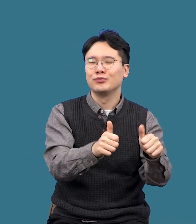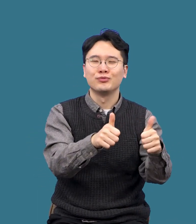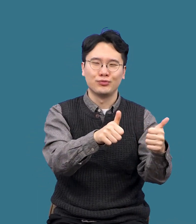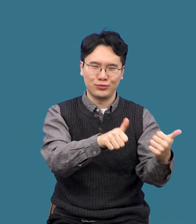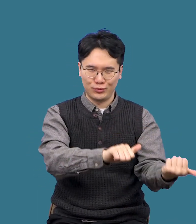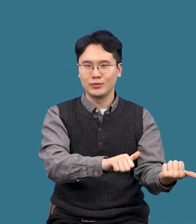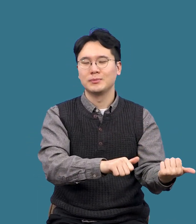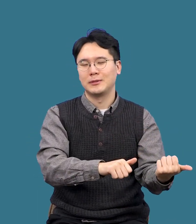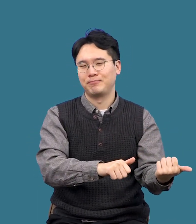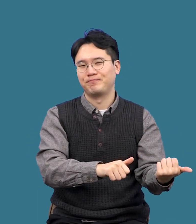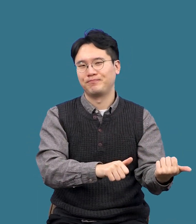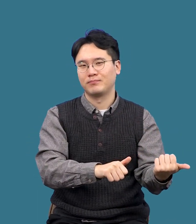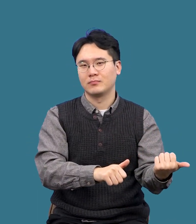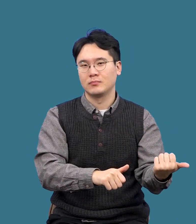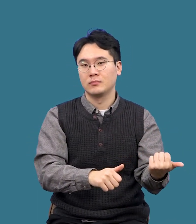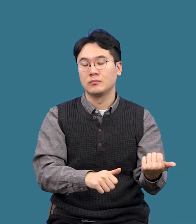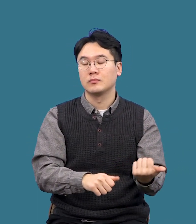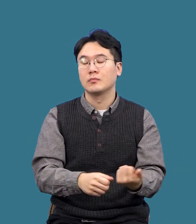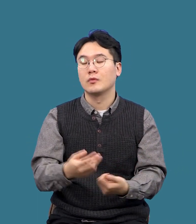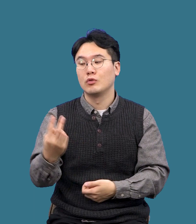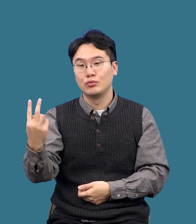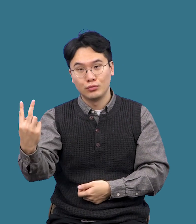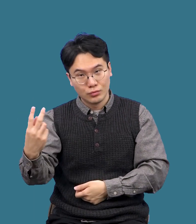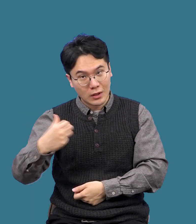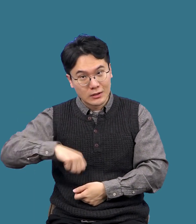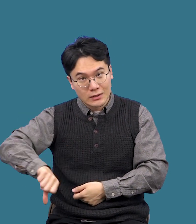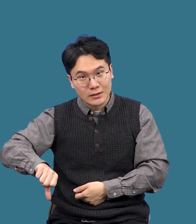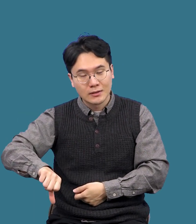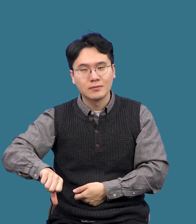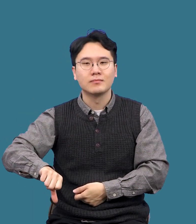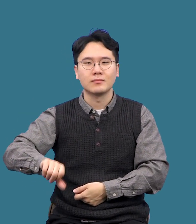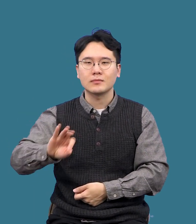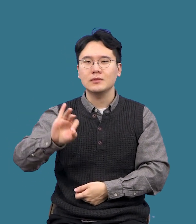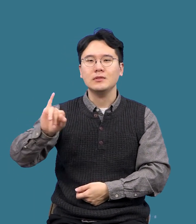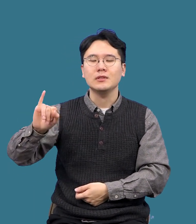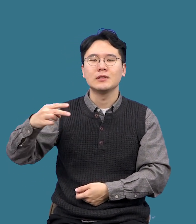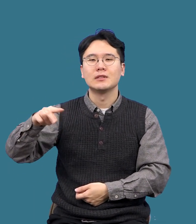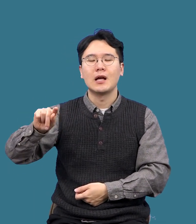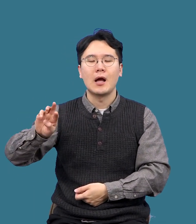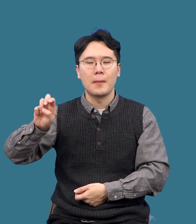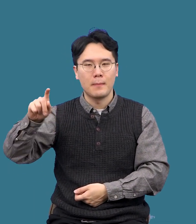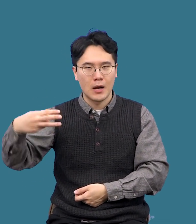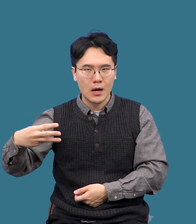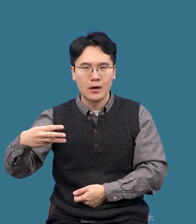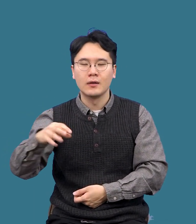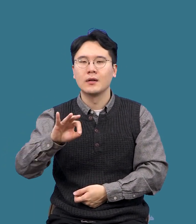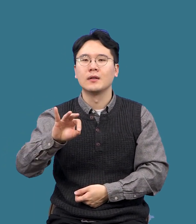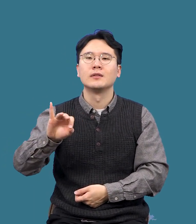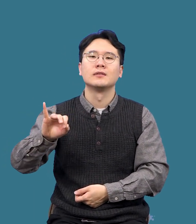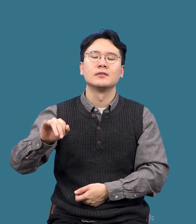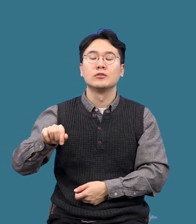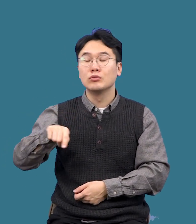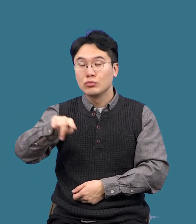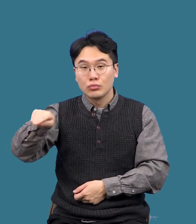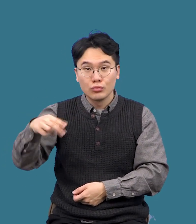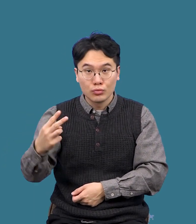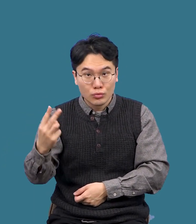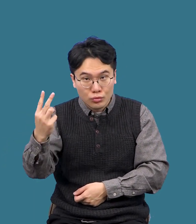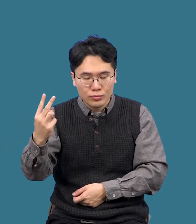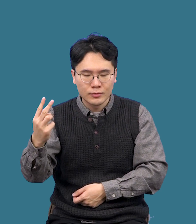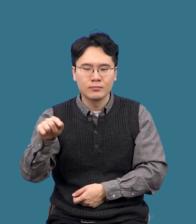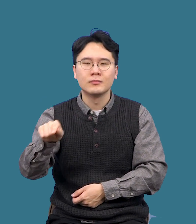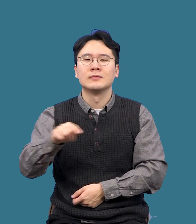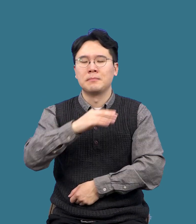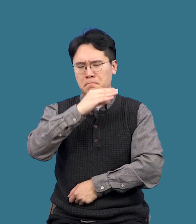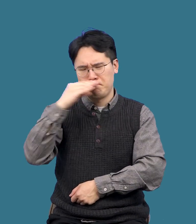아들 엘르아살과 이다말은 제대로 섬기는 자들이 되었다라고 오늘 본문은 기록합니다.